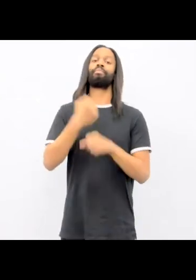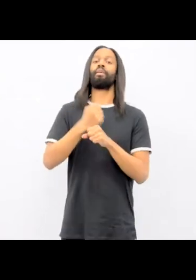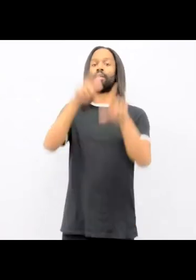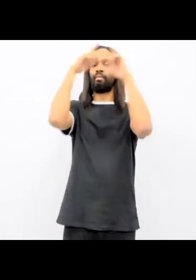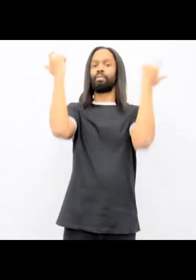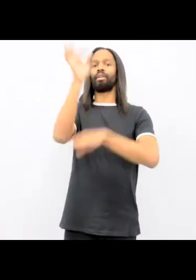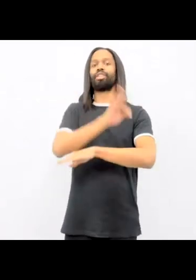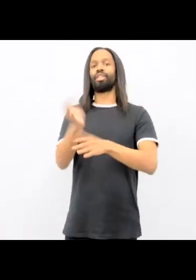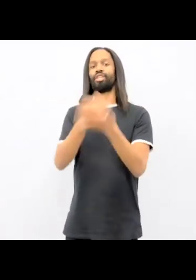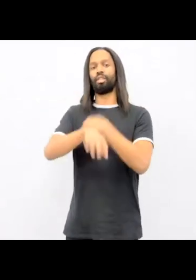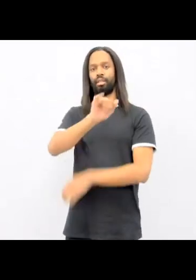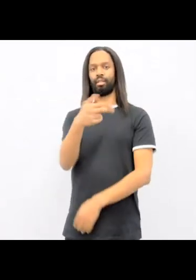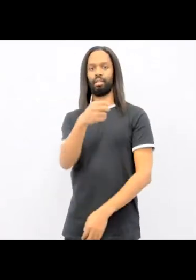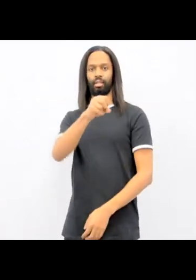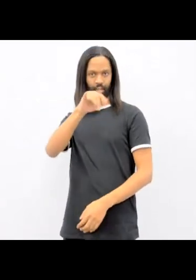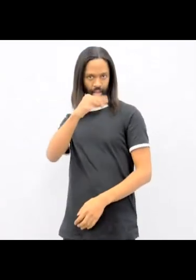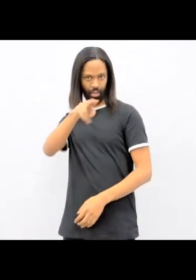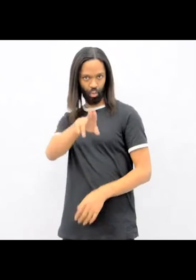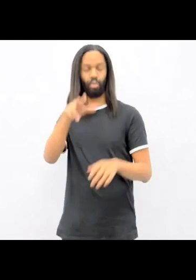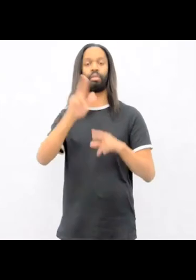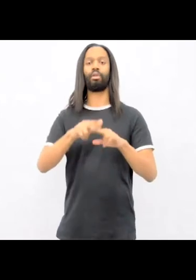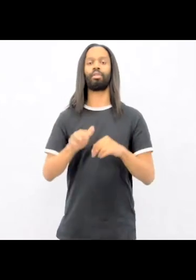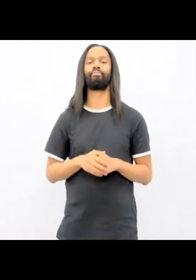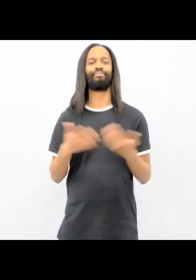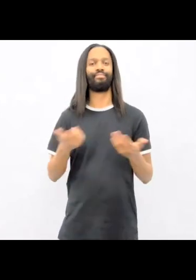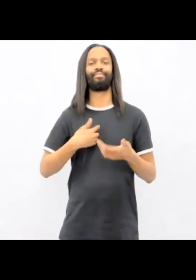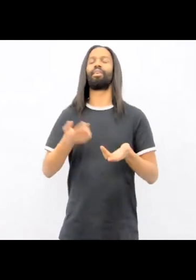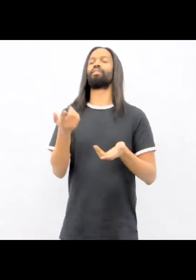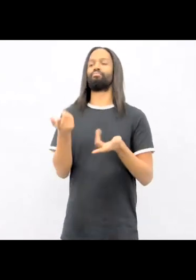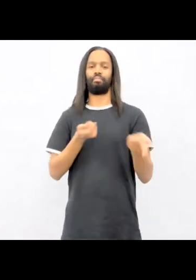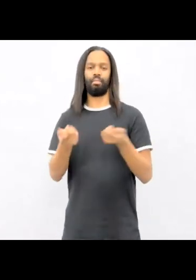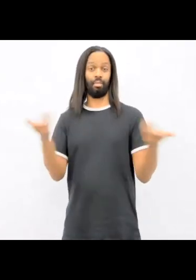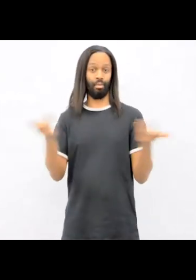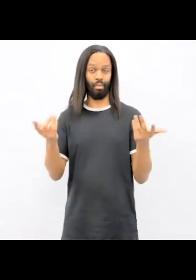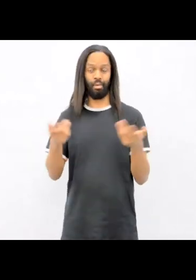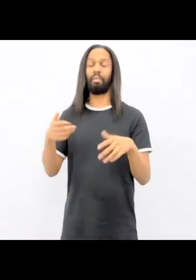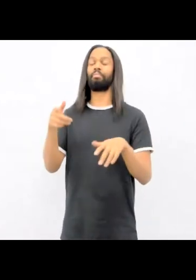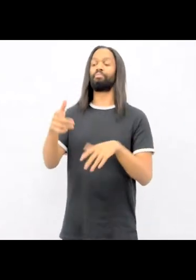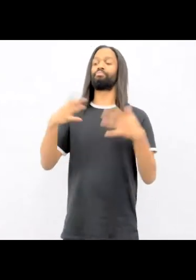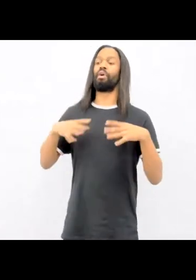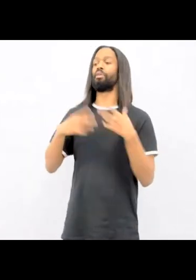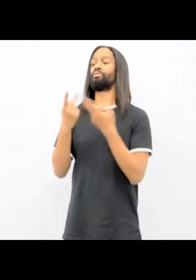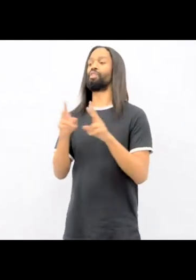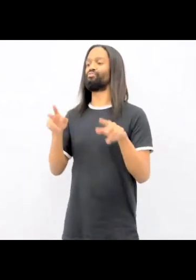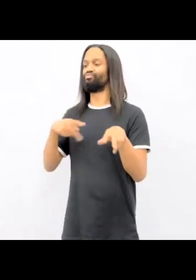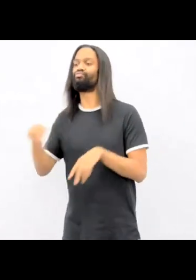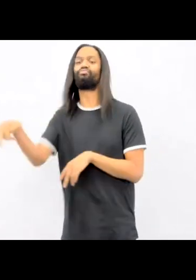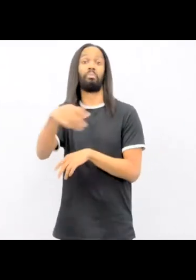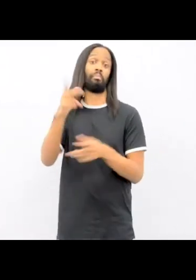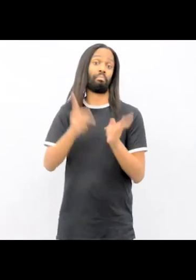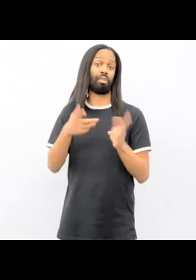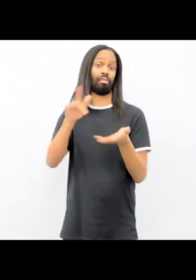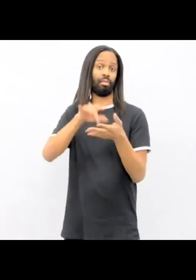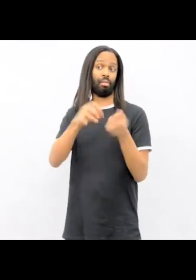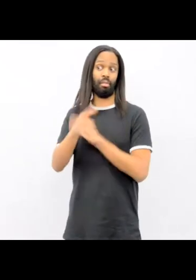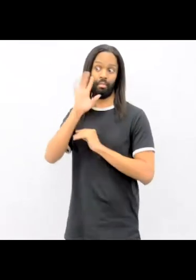des balades urbaines que vous avez dû découvrir sur le site internet, mais également des premières orientations qui